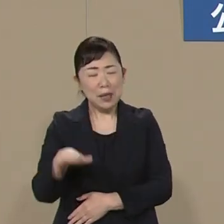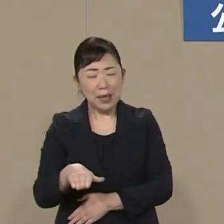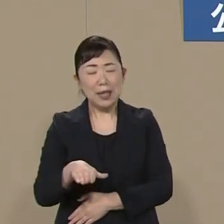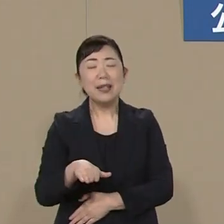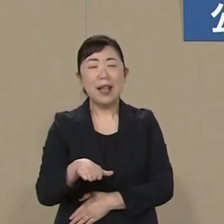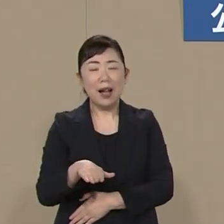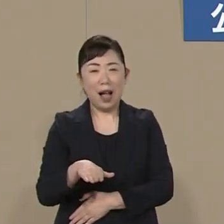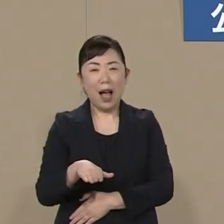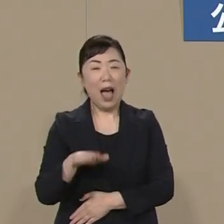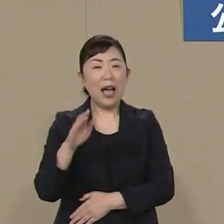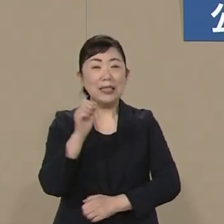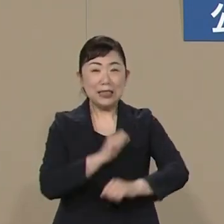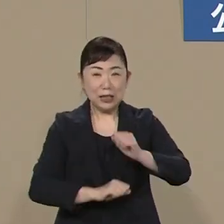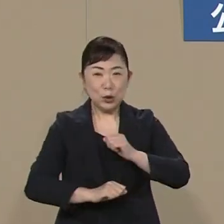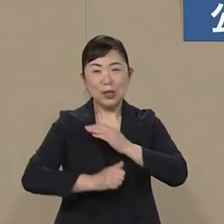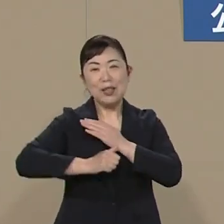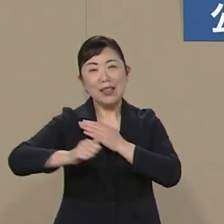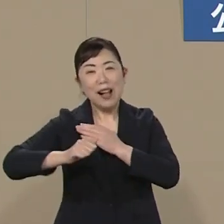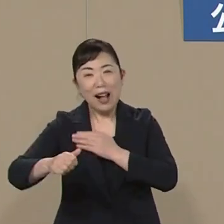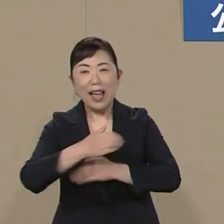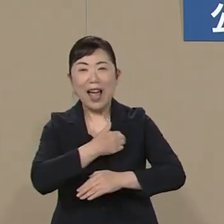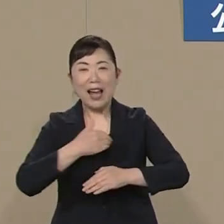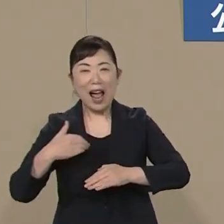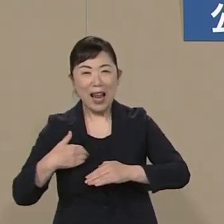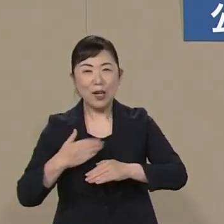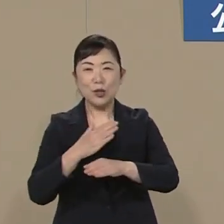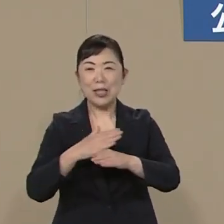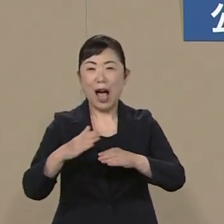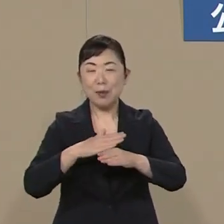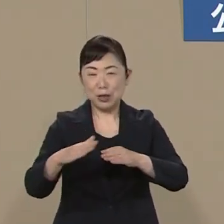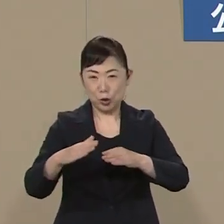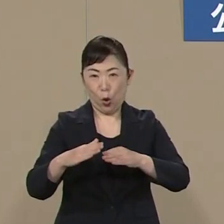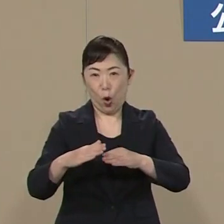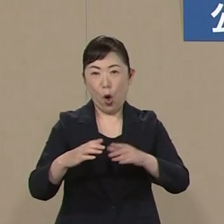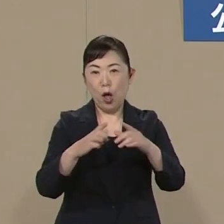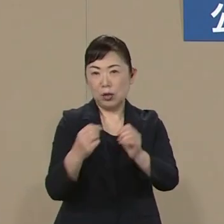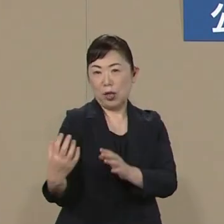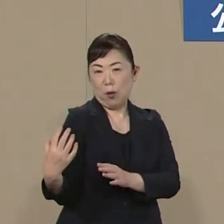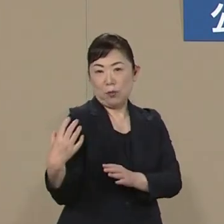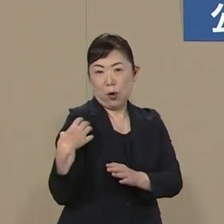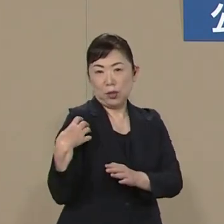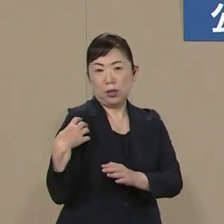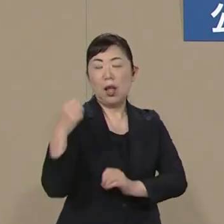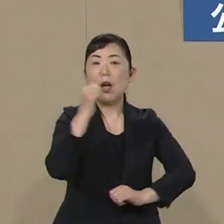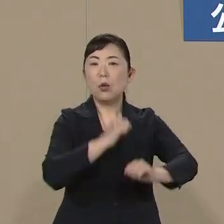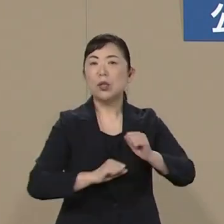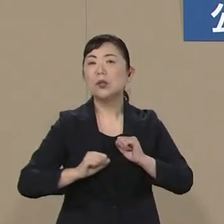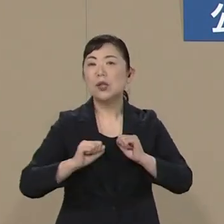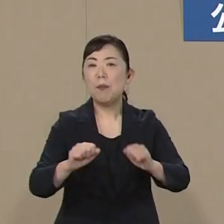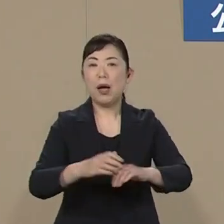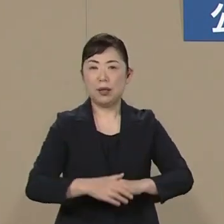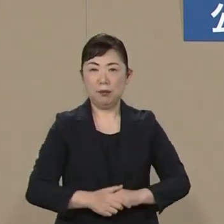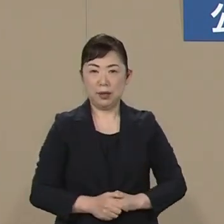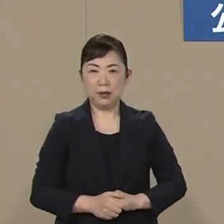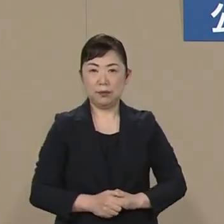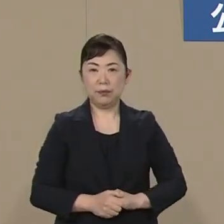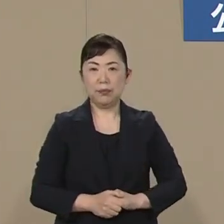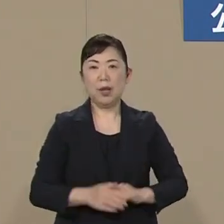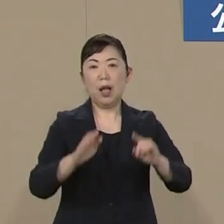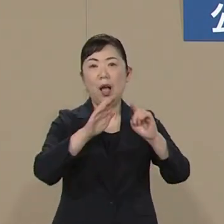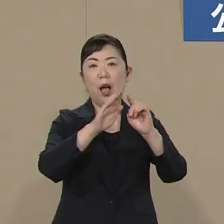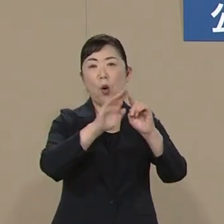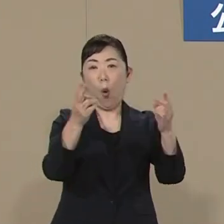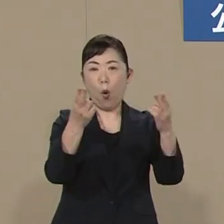して移動できる新たなサービスの構築を国家プロジェクトとして取り組んでまいります